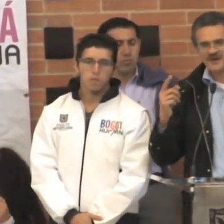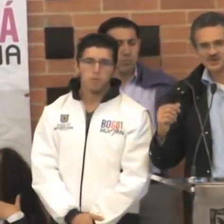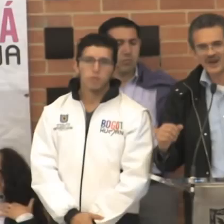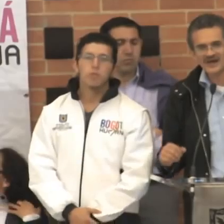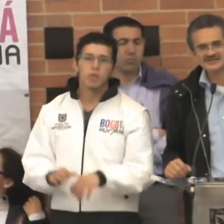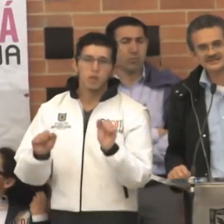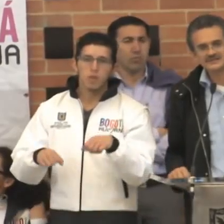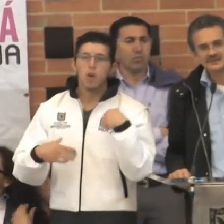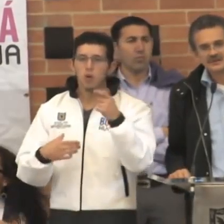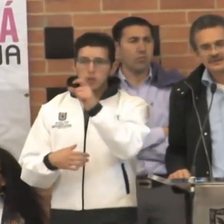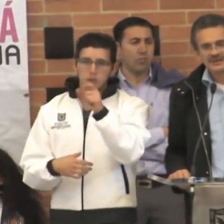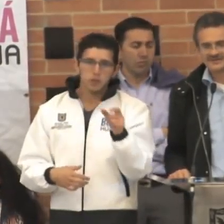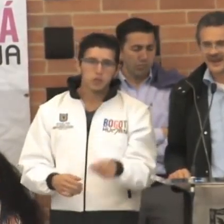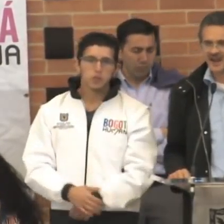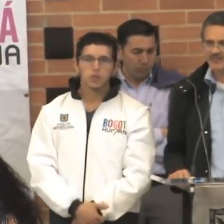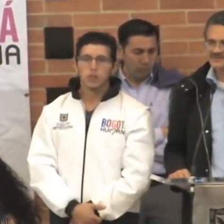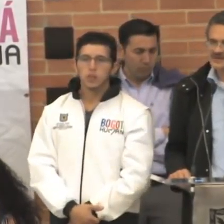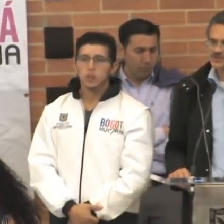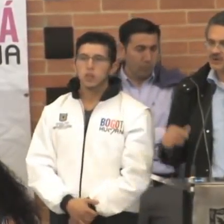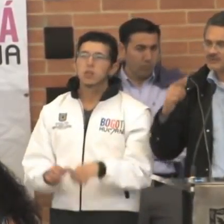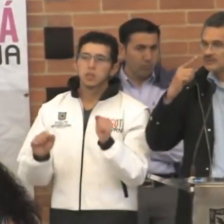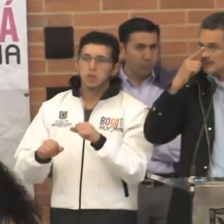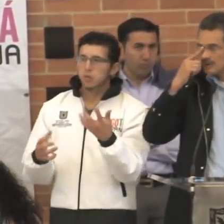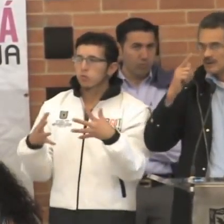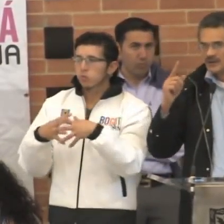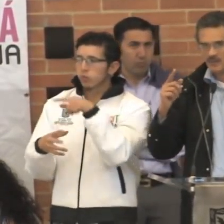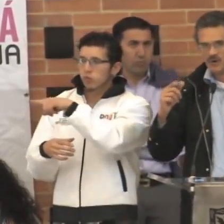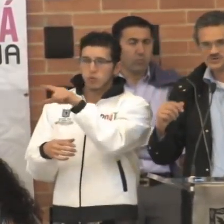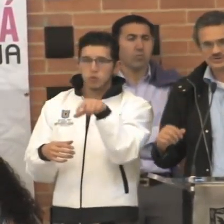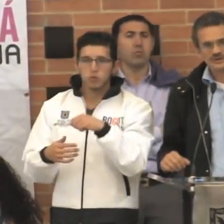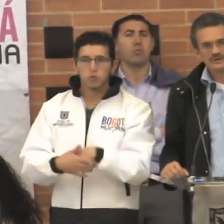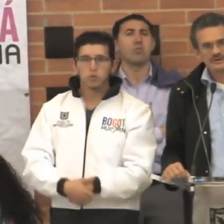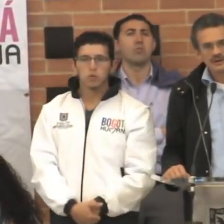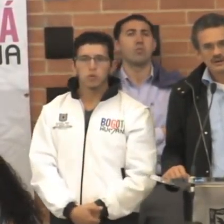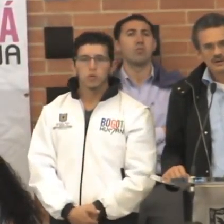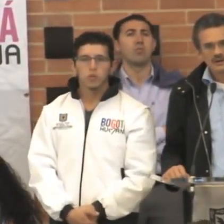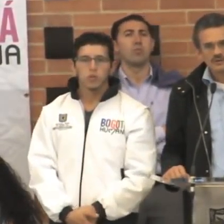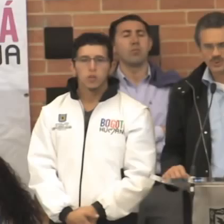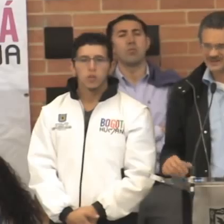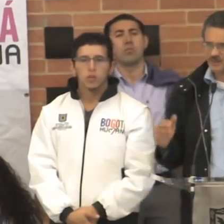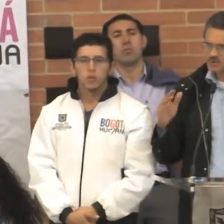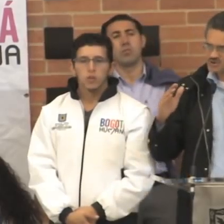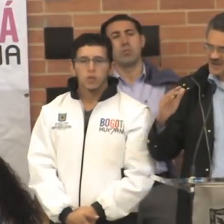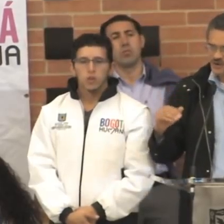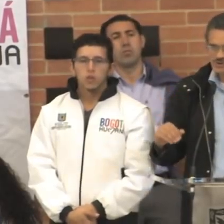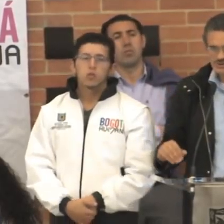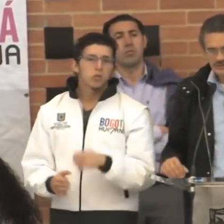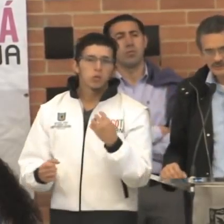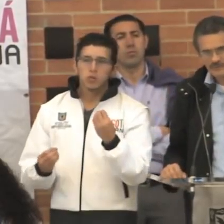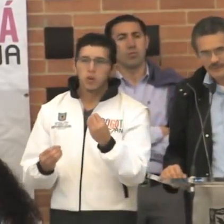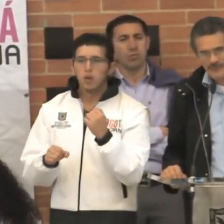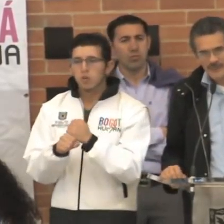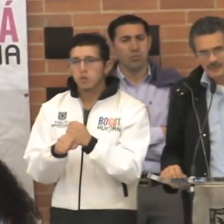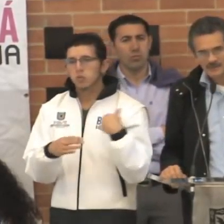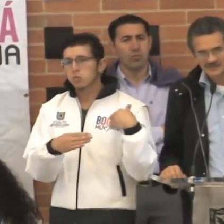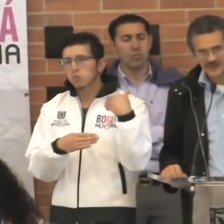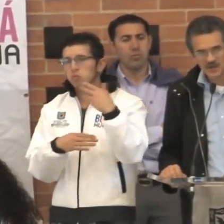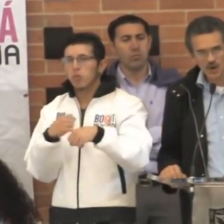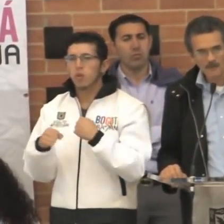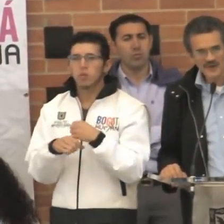y otras personas que están en la administración. Hemos durante muchos años